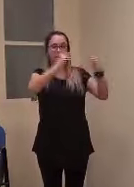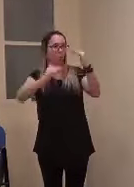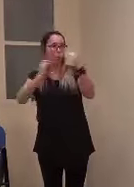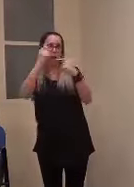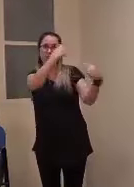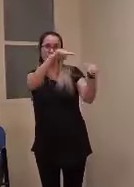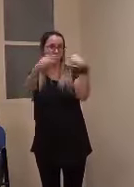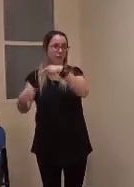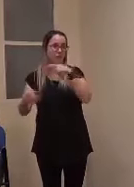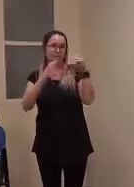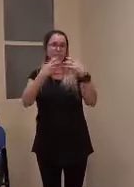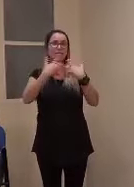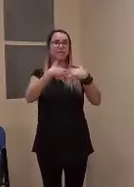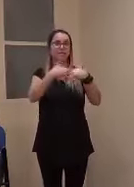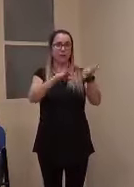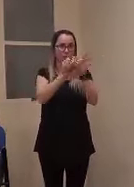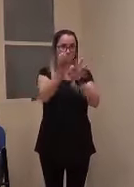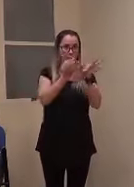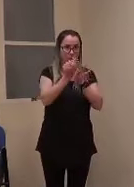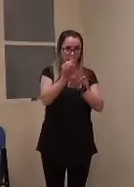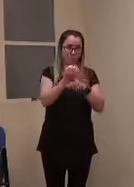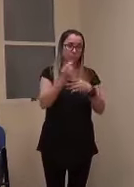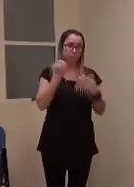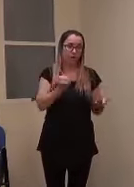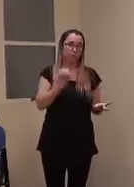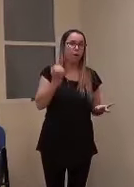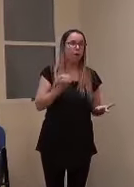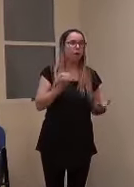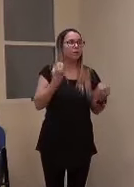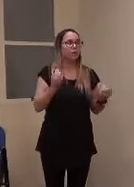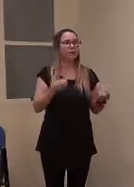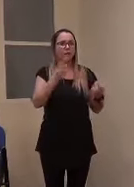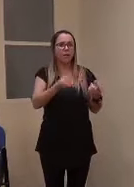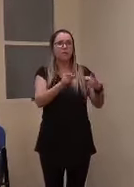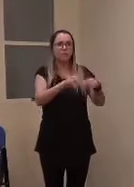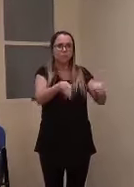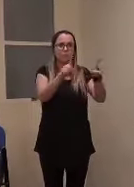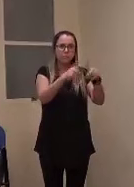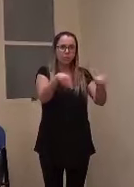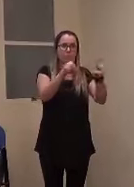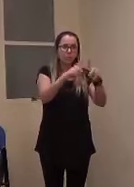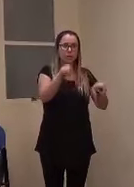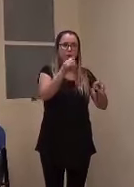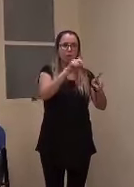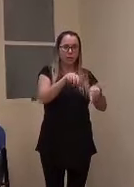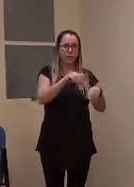que existe para presentar una y otra vez